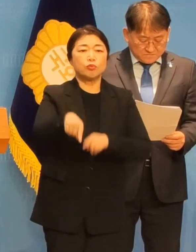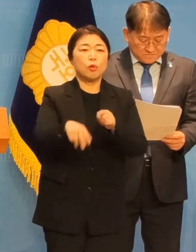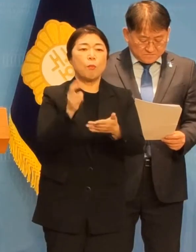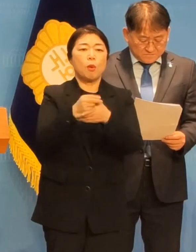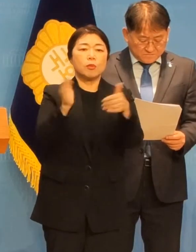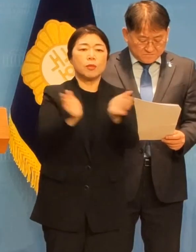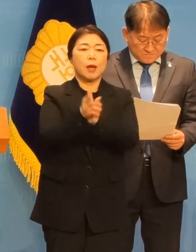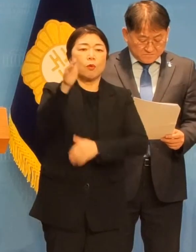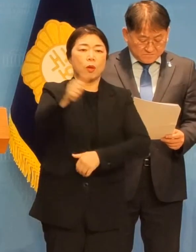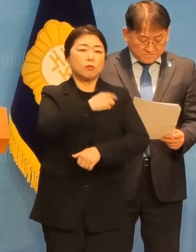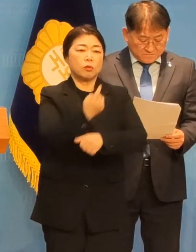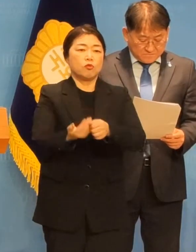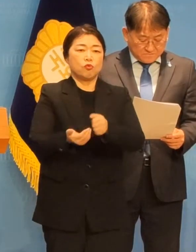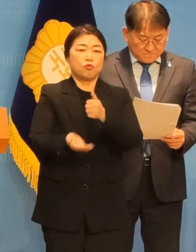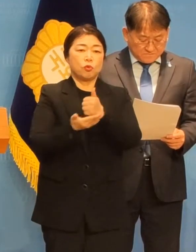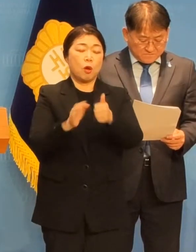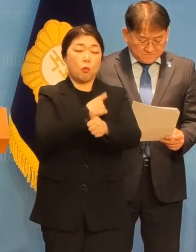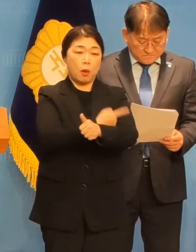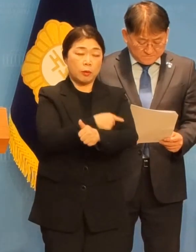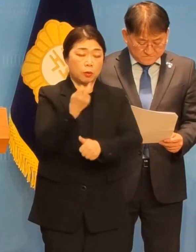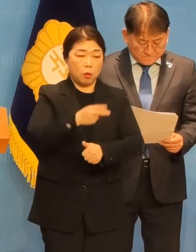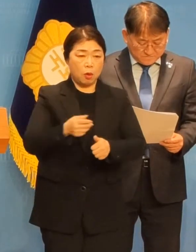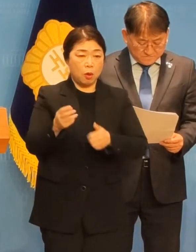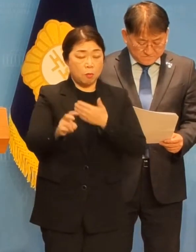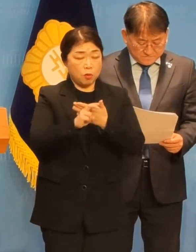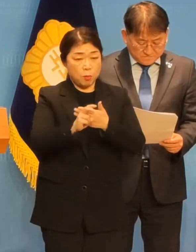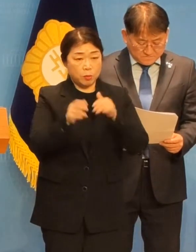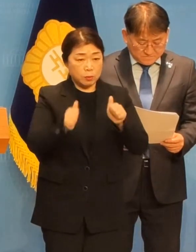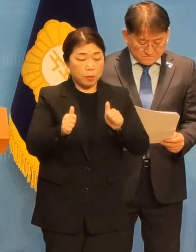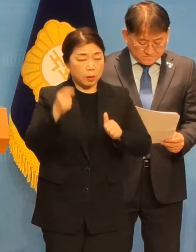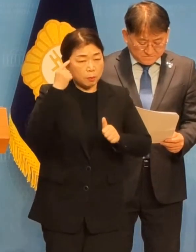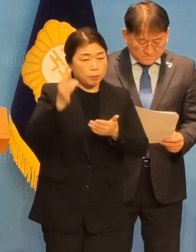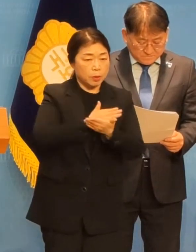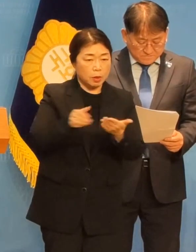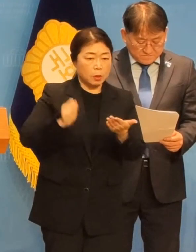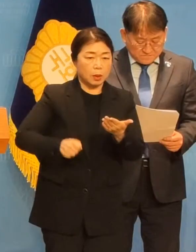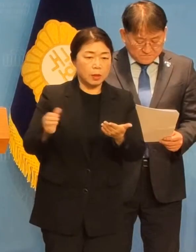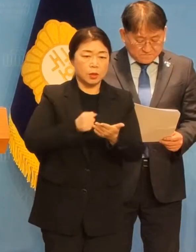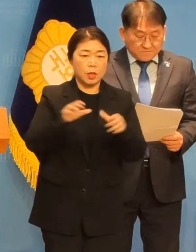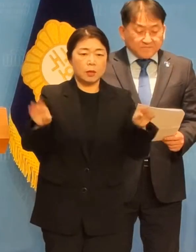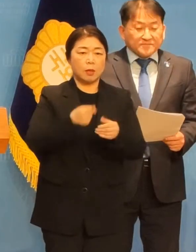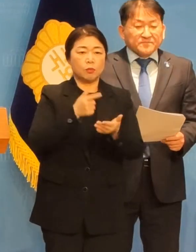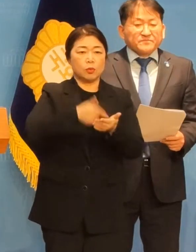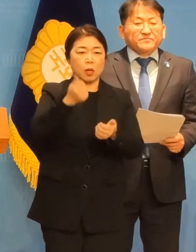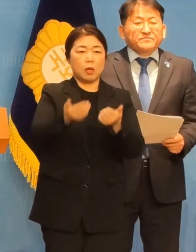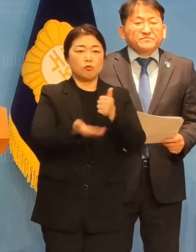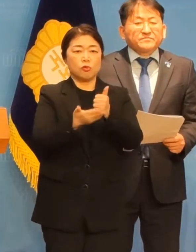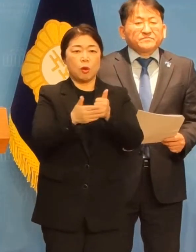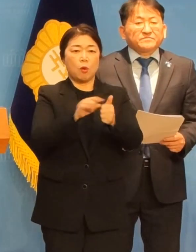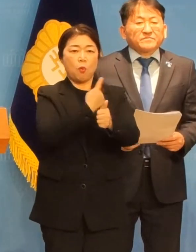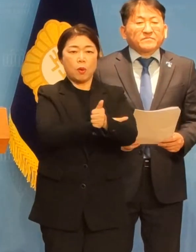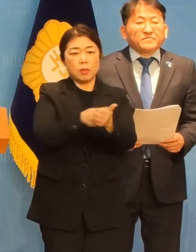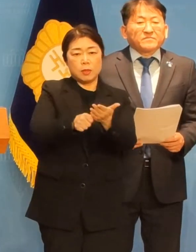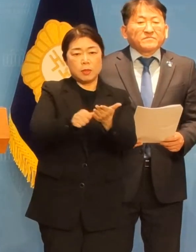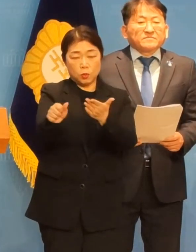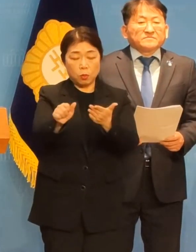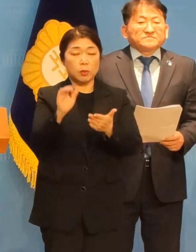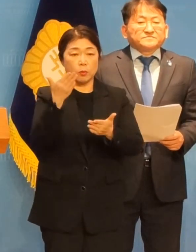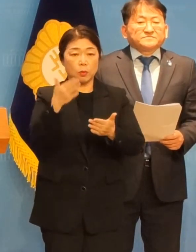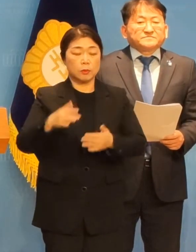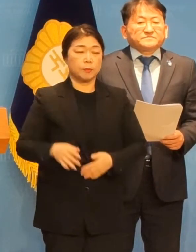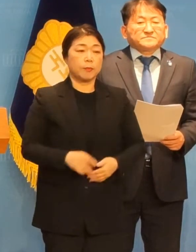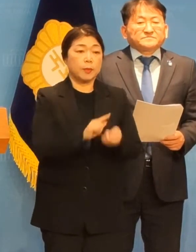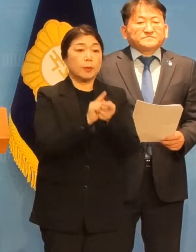법무장관 추천권, 위헌 심판을 해야 하는 헌법재판소의 사무처장 추천권을 지우는 방안입니다.